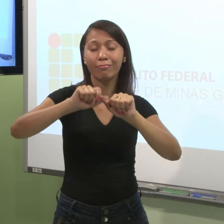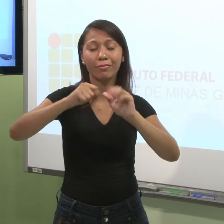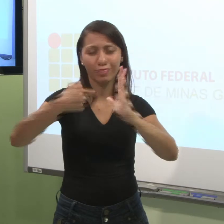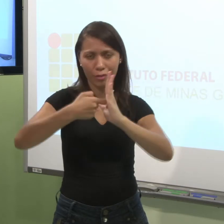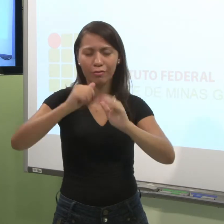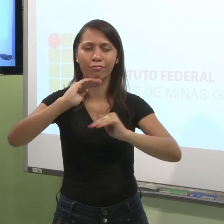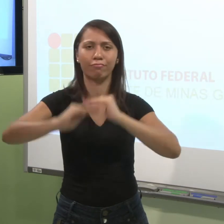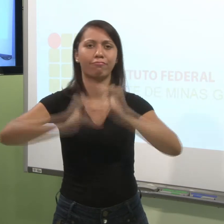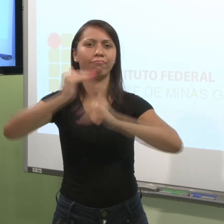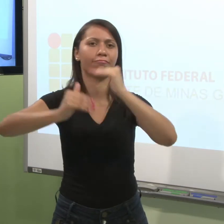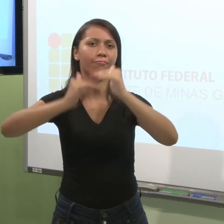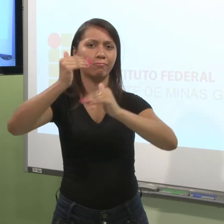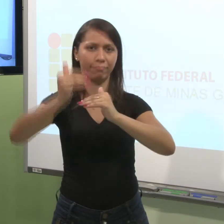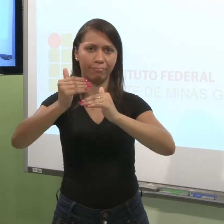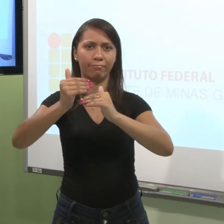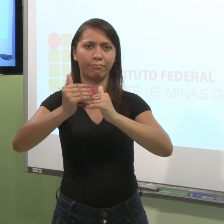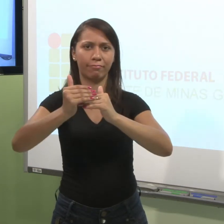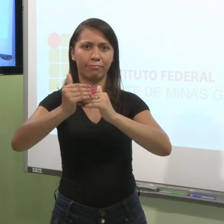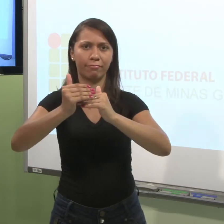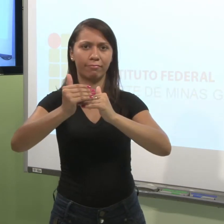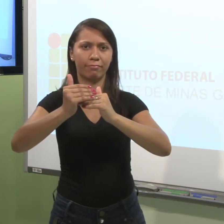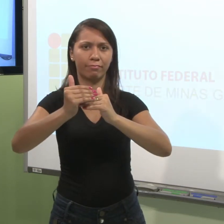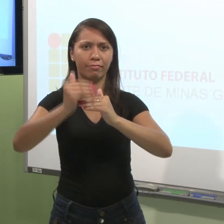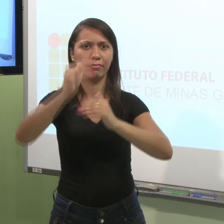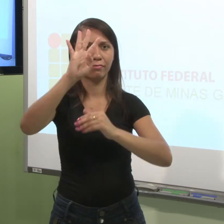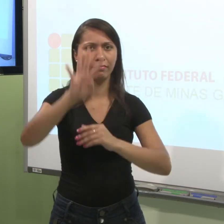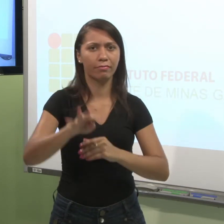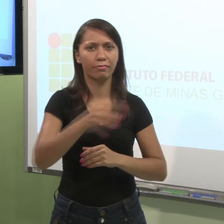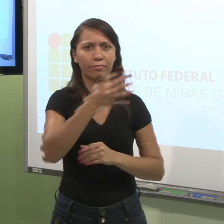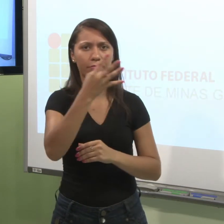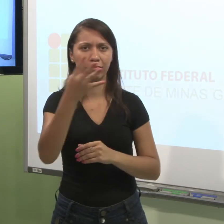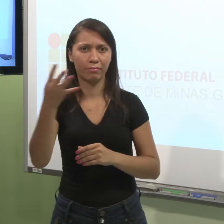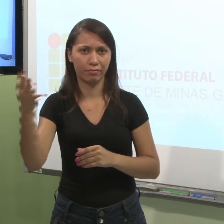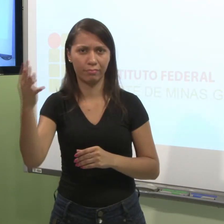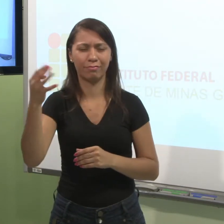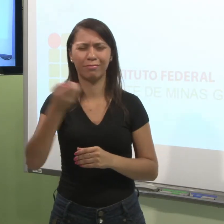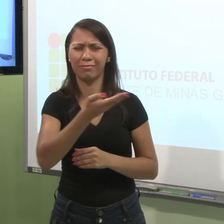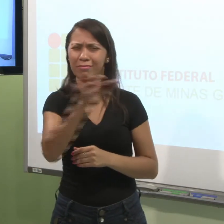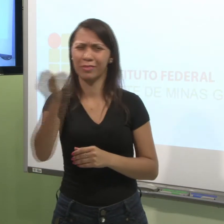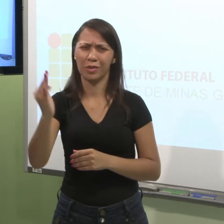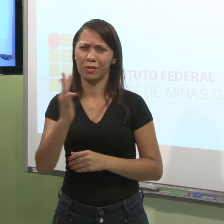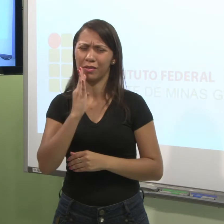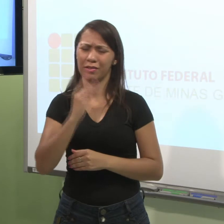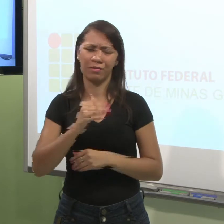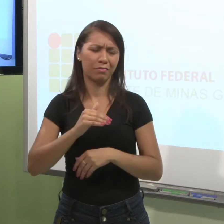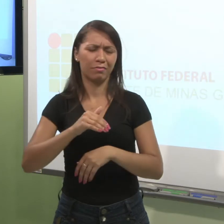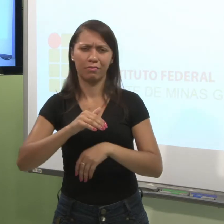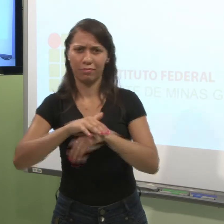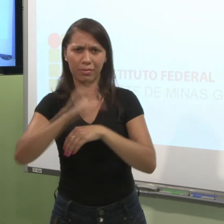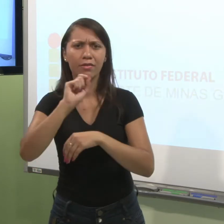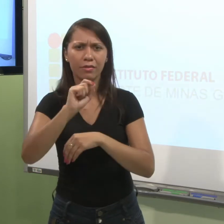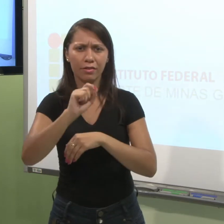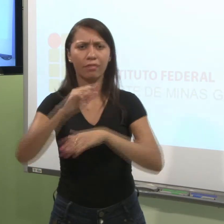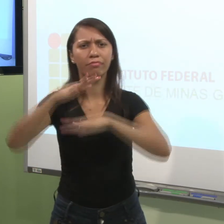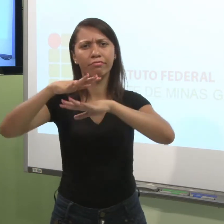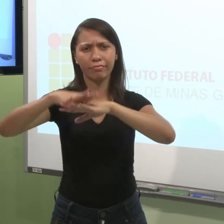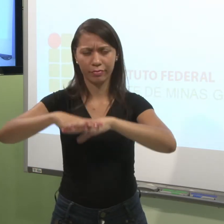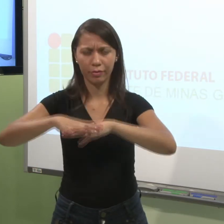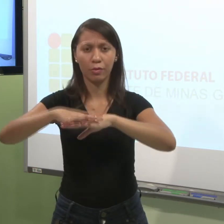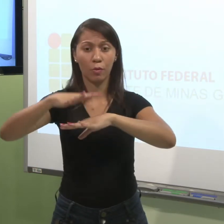pela Microsoft, a planilha eletrônica mais conhecida como Microsoft Office Excel, o